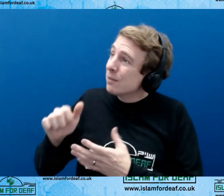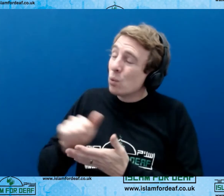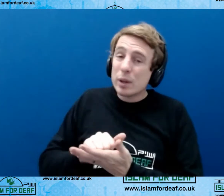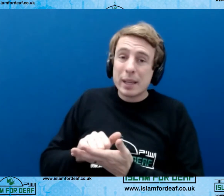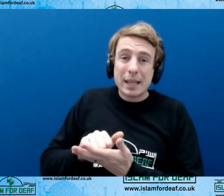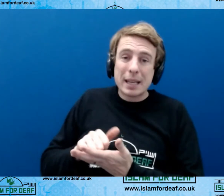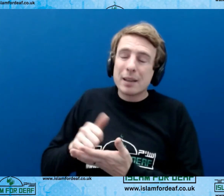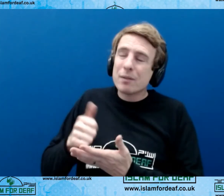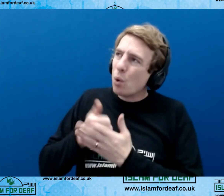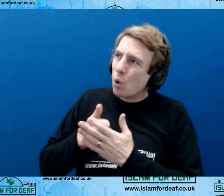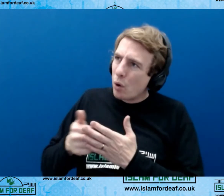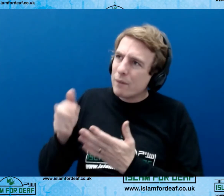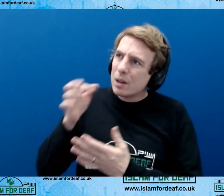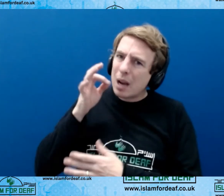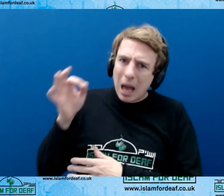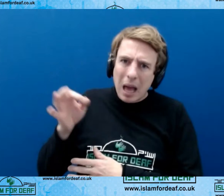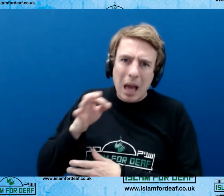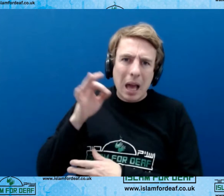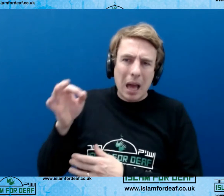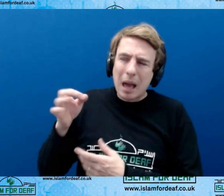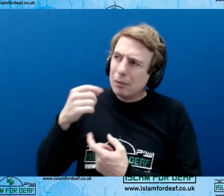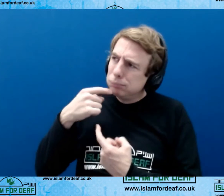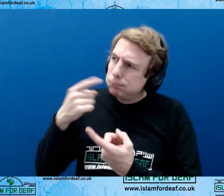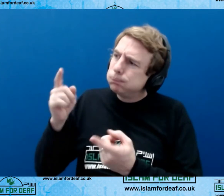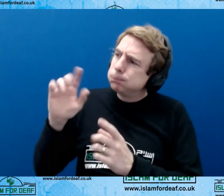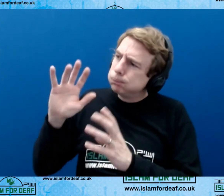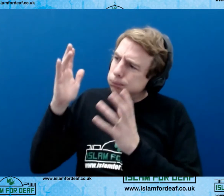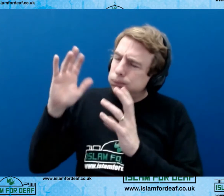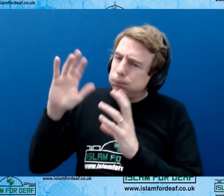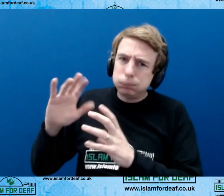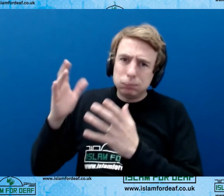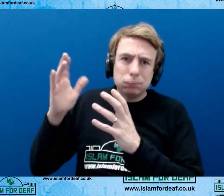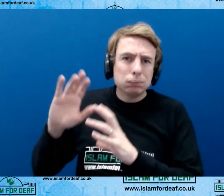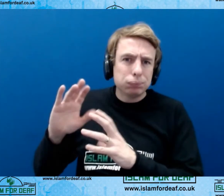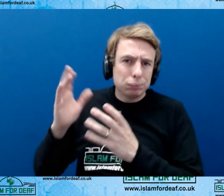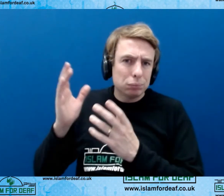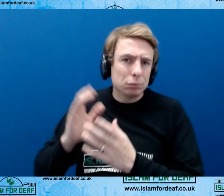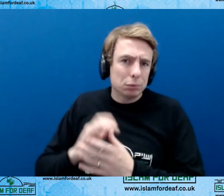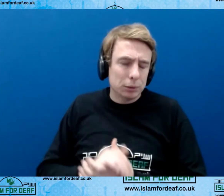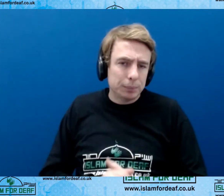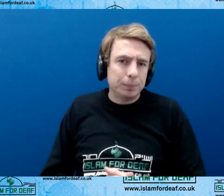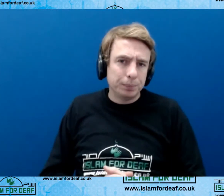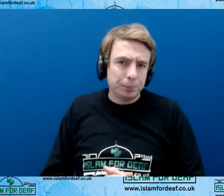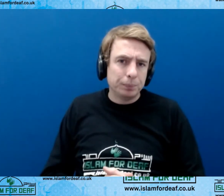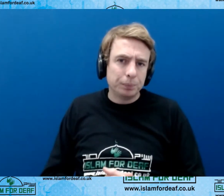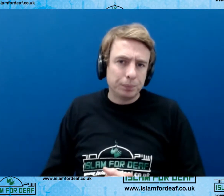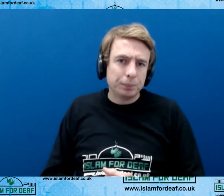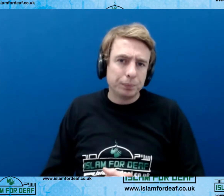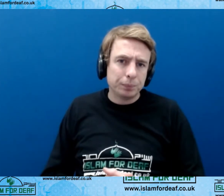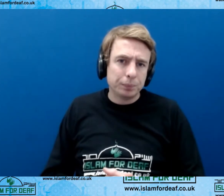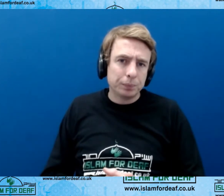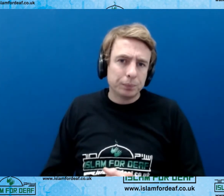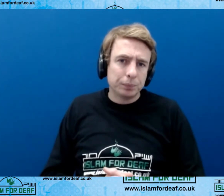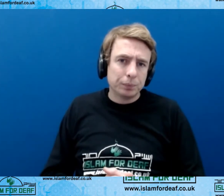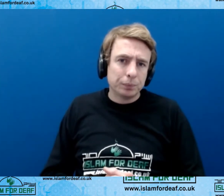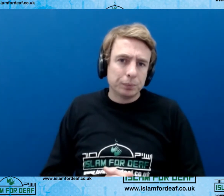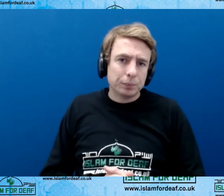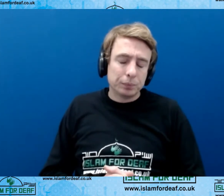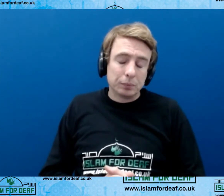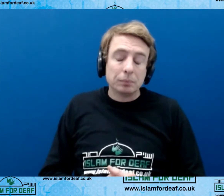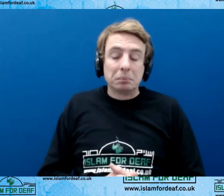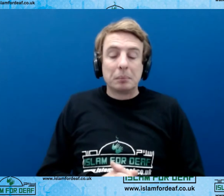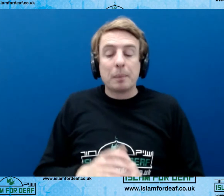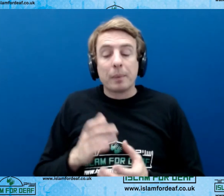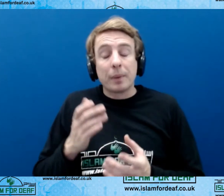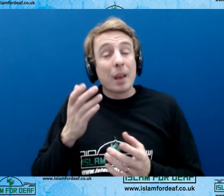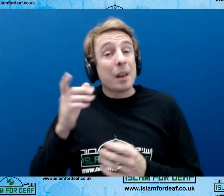الله سبحانه وتعالى يغفر لمن تاب إليه. And then Allah the Most High closes by